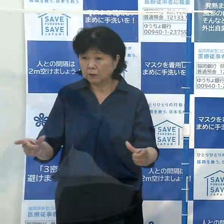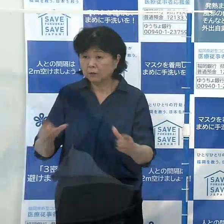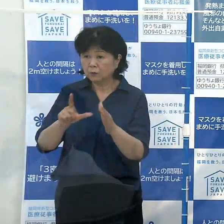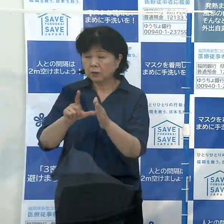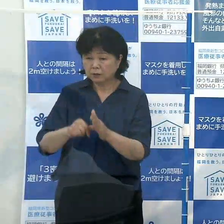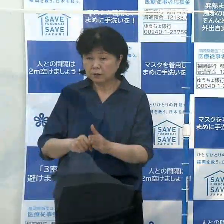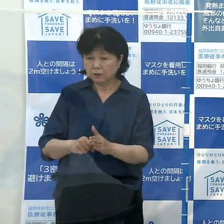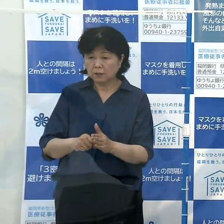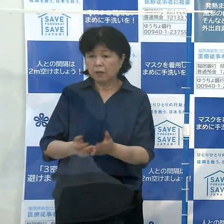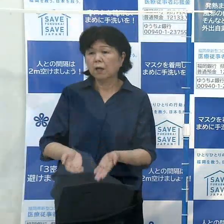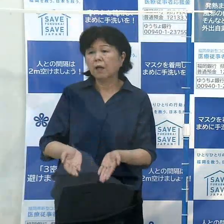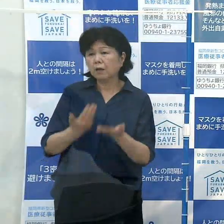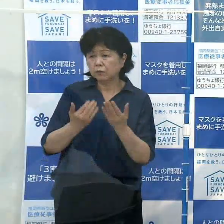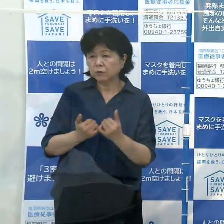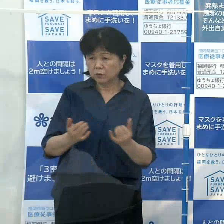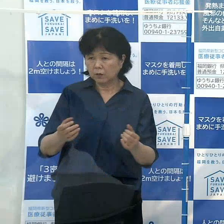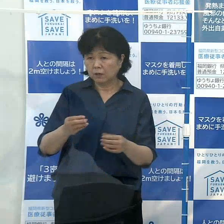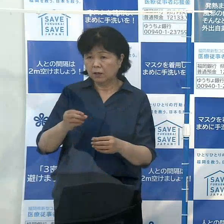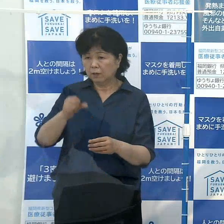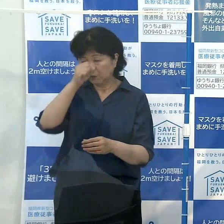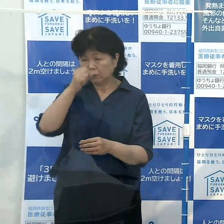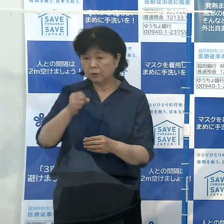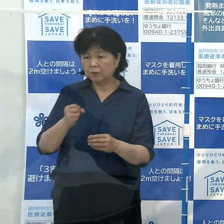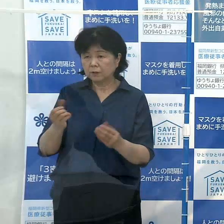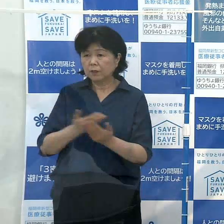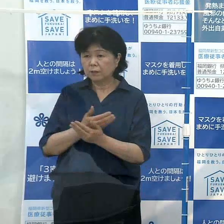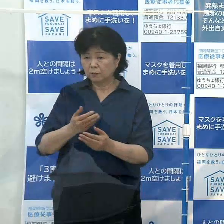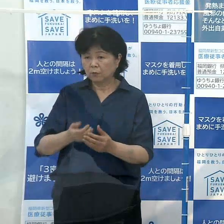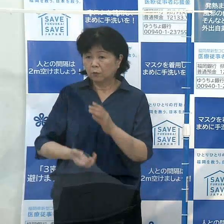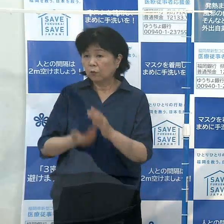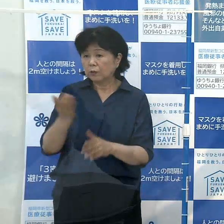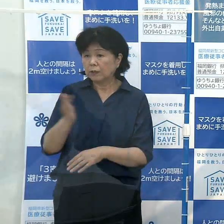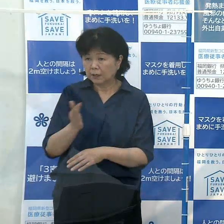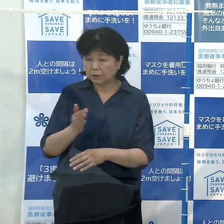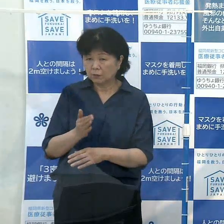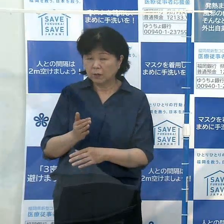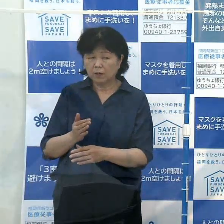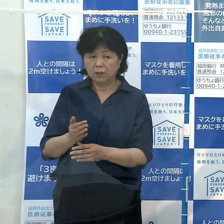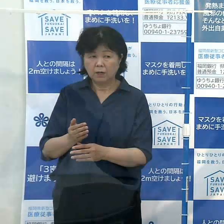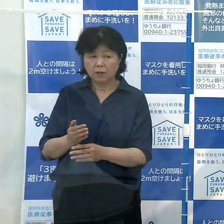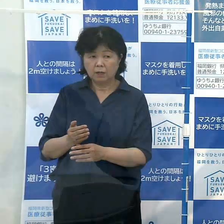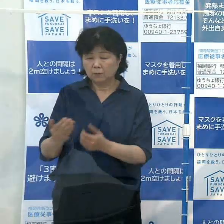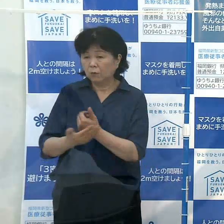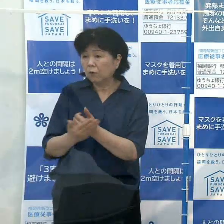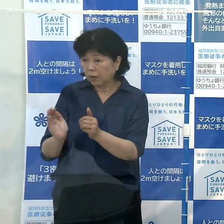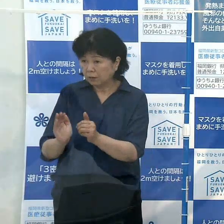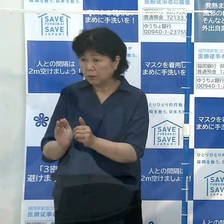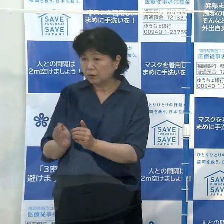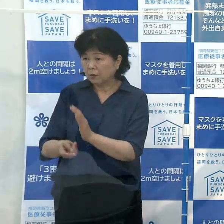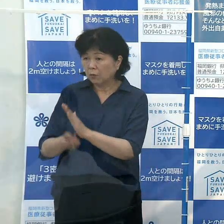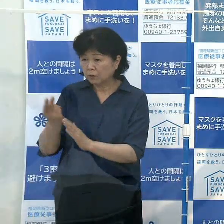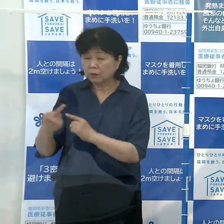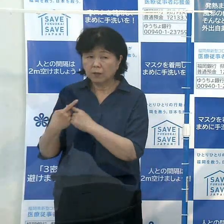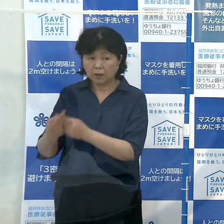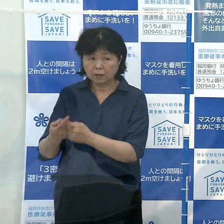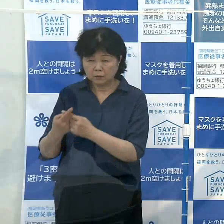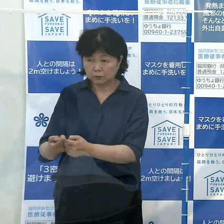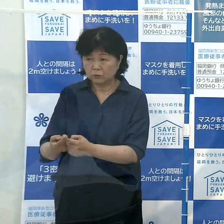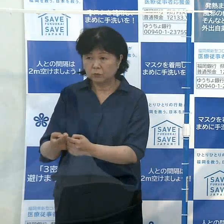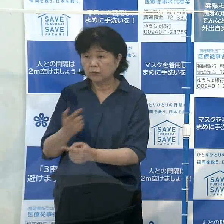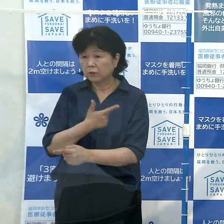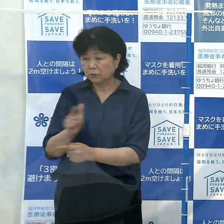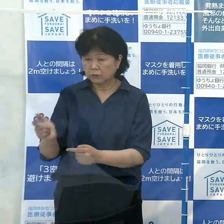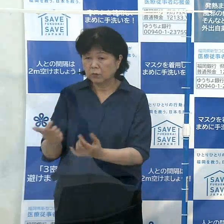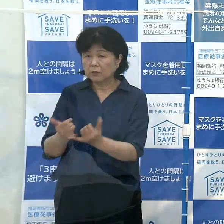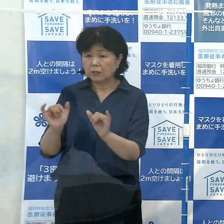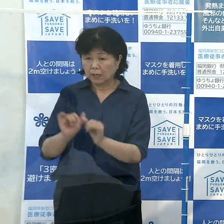とか軽症の人が多くてもそれなりに隔離生活に入るだとか学校とか医療施設が休業したりとかっていう社会生活的な影響がど